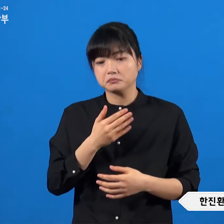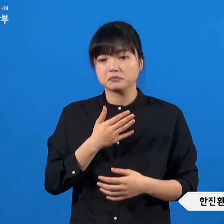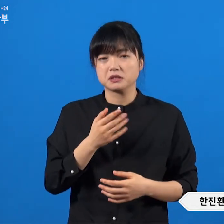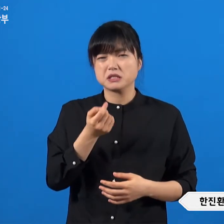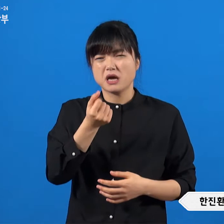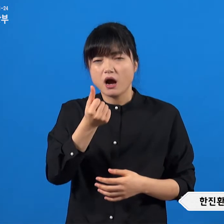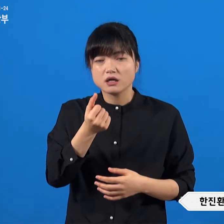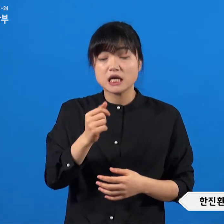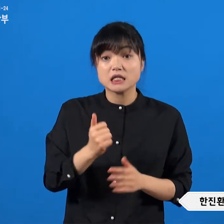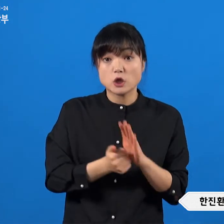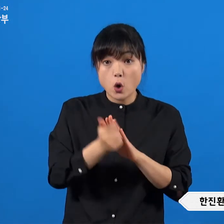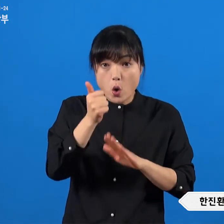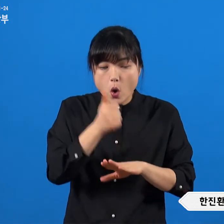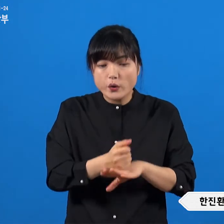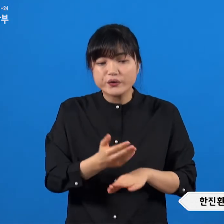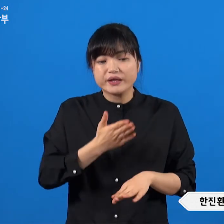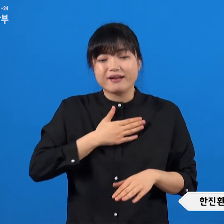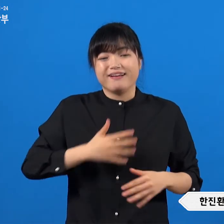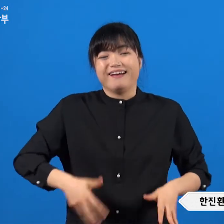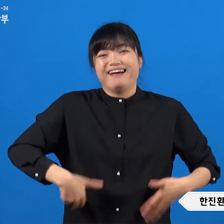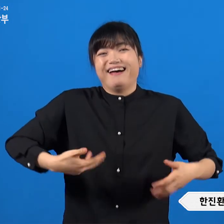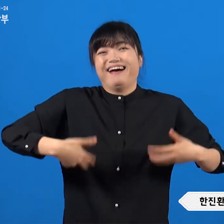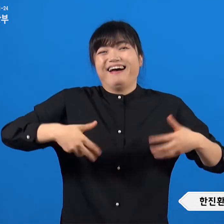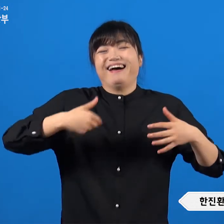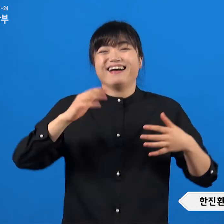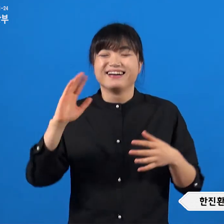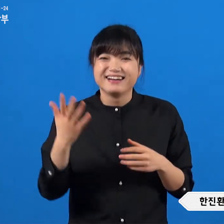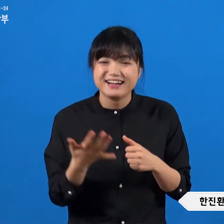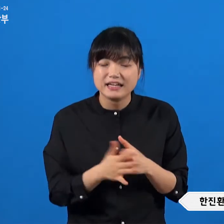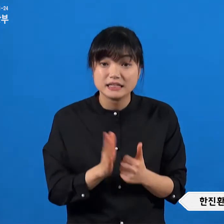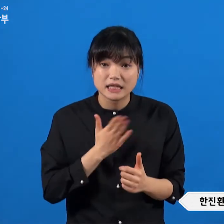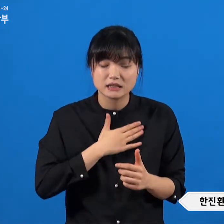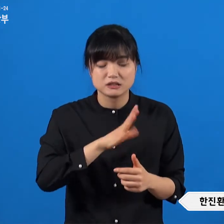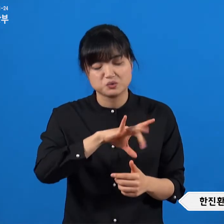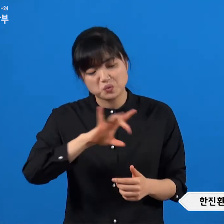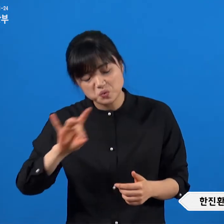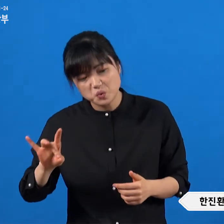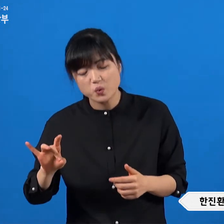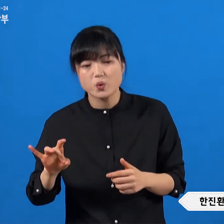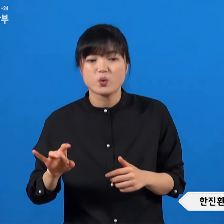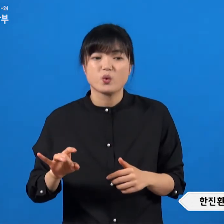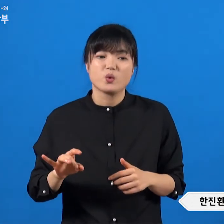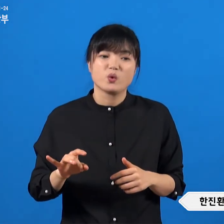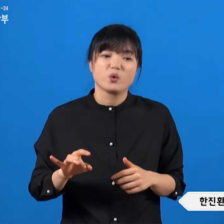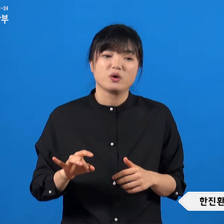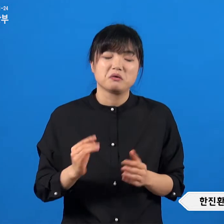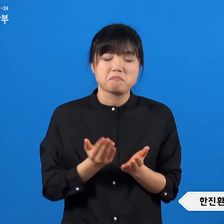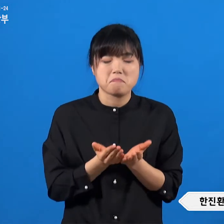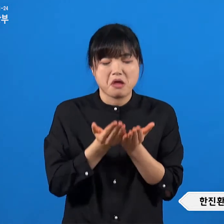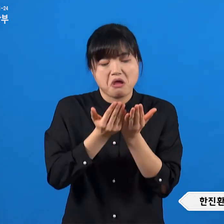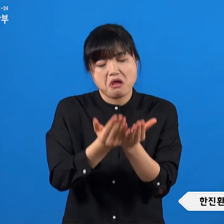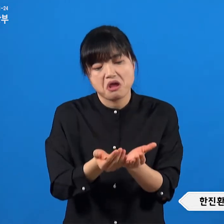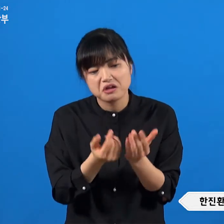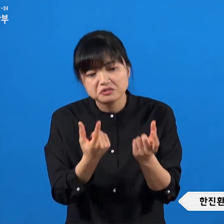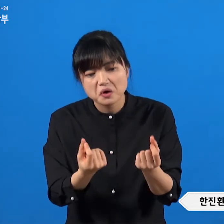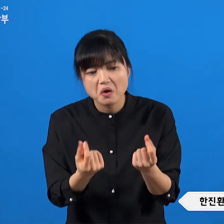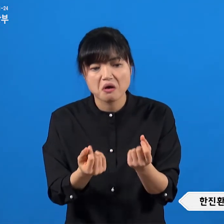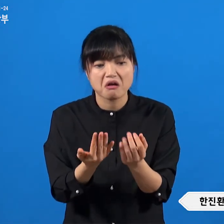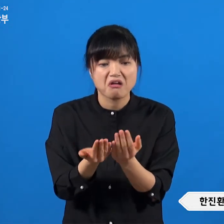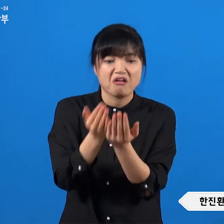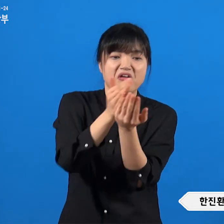약간의 성공이 나를 흥분시킨다. 종종 나는 대양에 떠있는 조각배와 같이 철저히